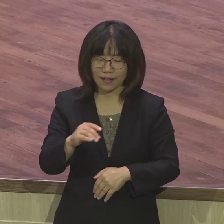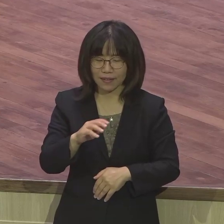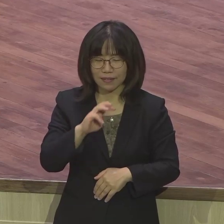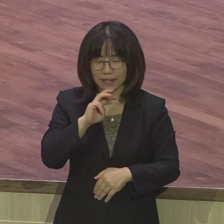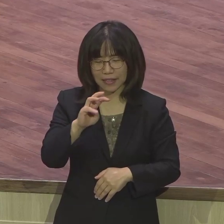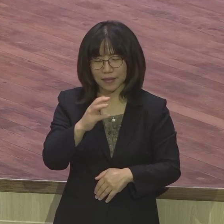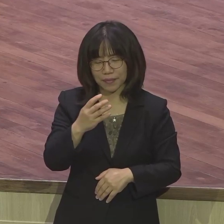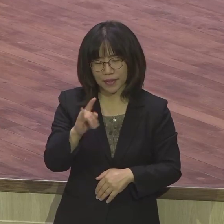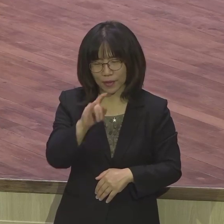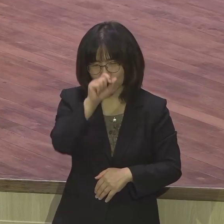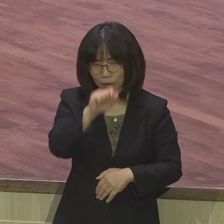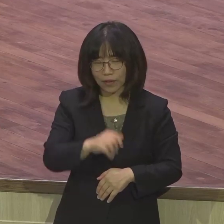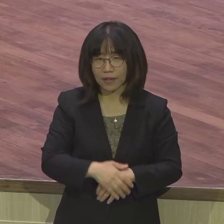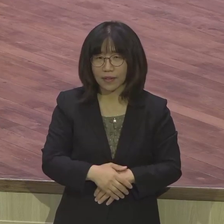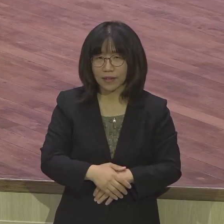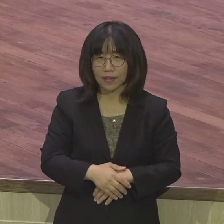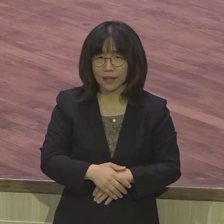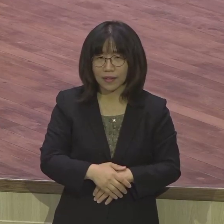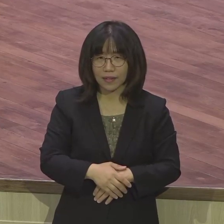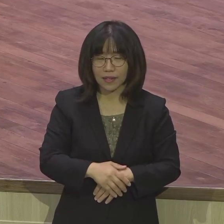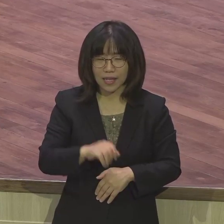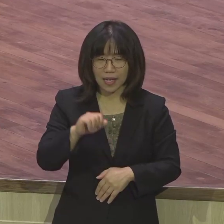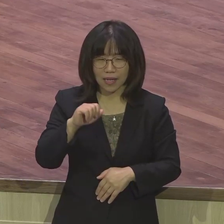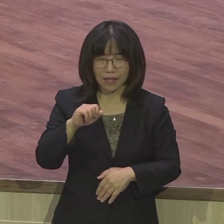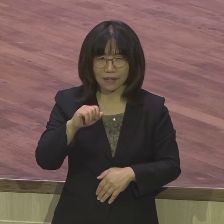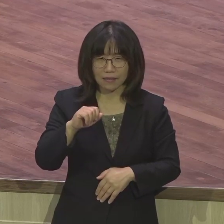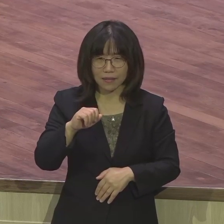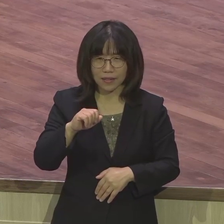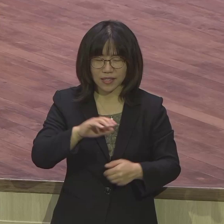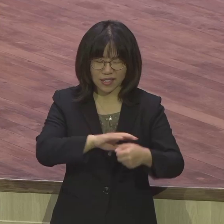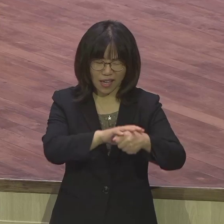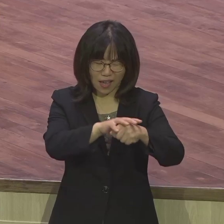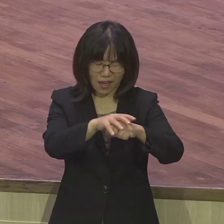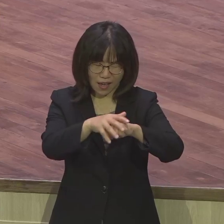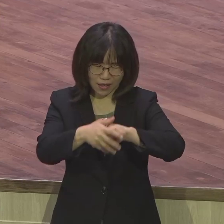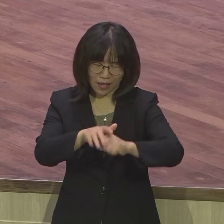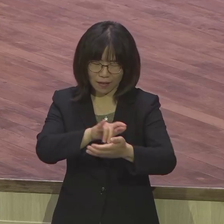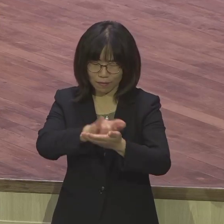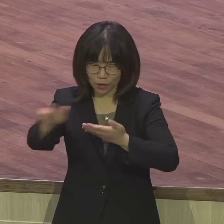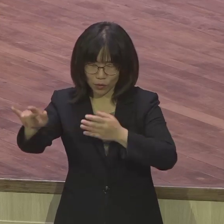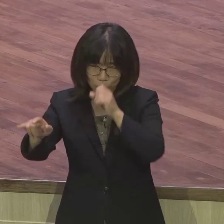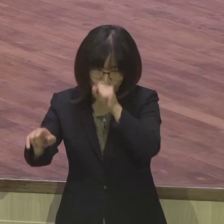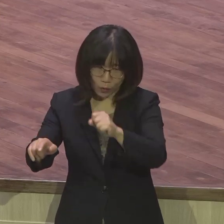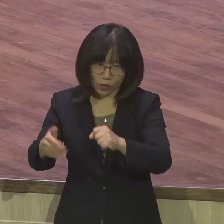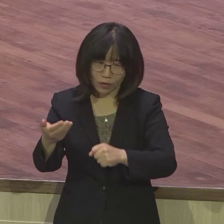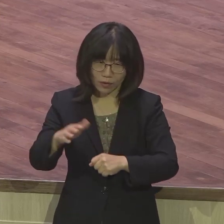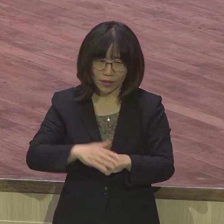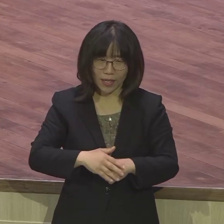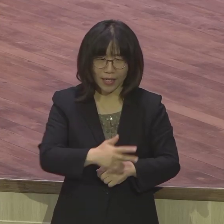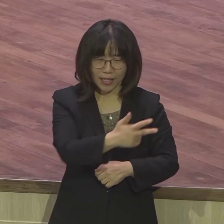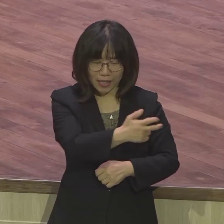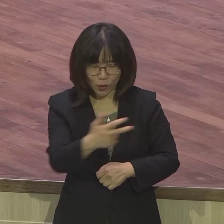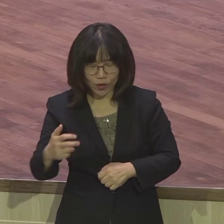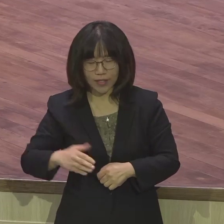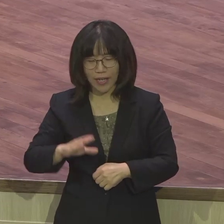특별히 다 가야 되지만 아프리카에도 가고 다 가야 되지만 전 세계로 가야 되지만 특별히 내가 갔다 온 인도네시아하고 태국을